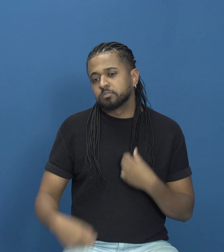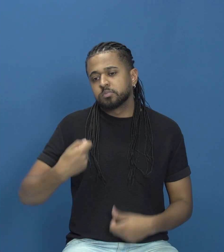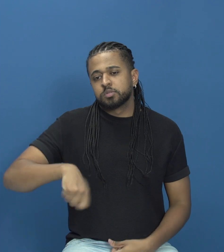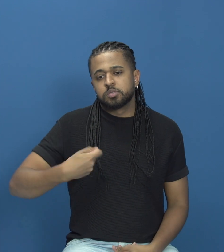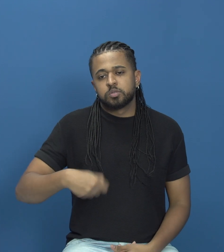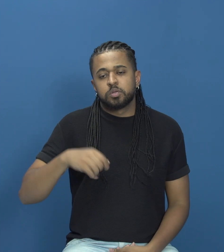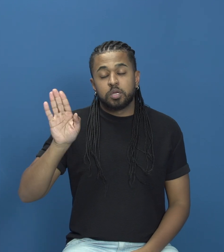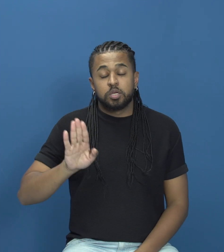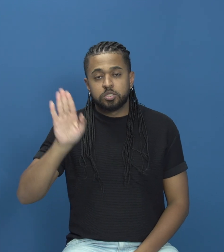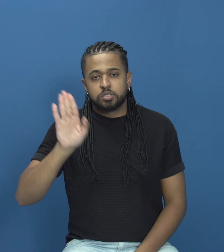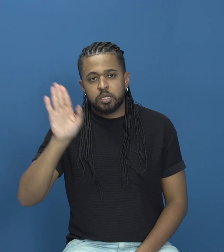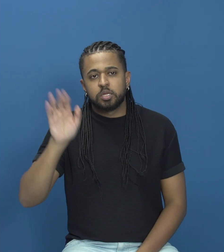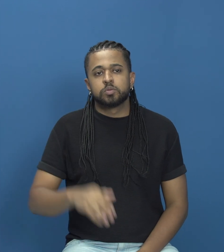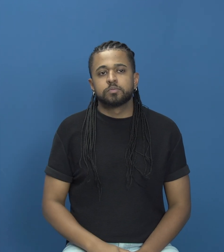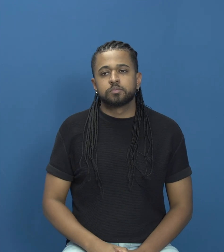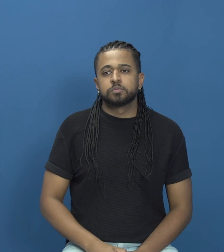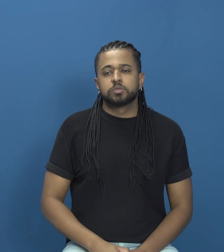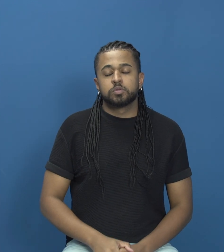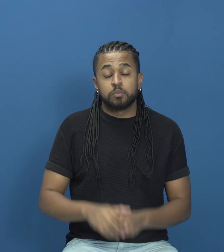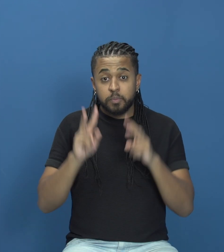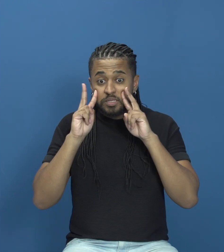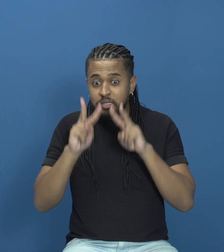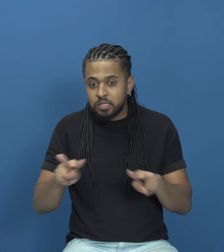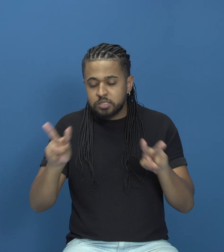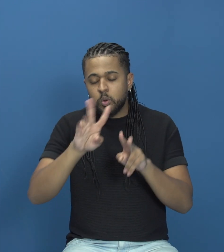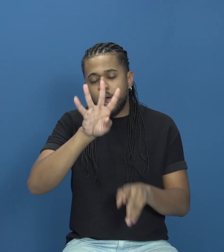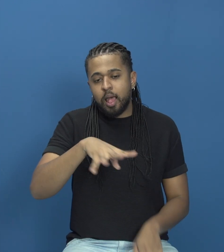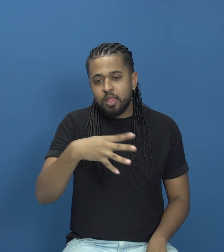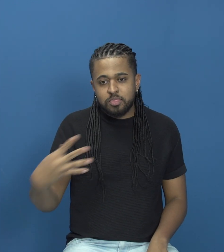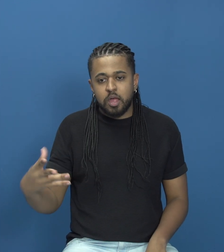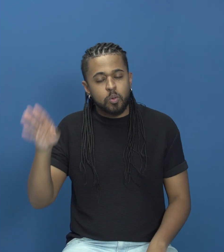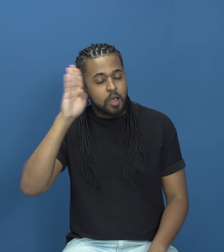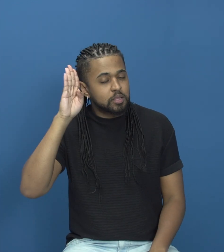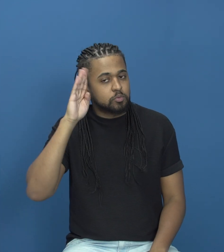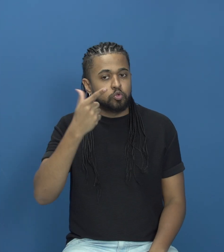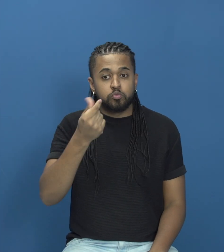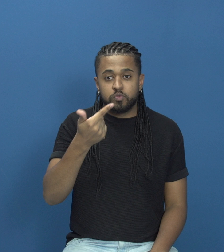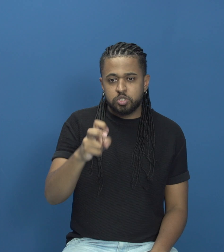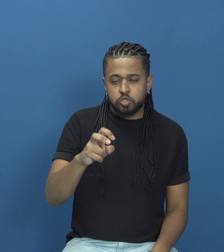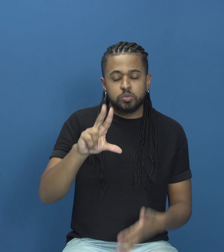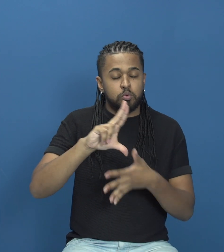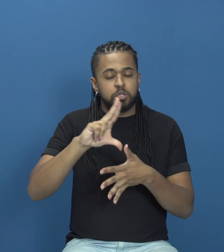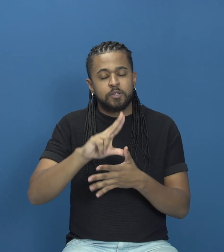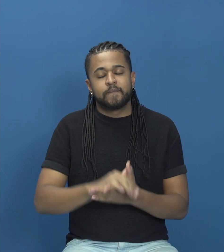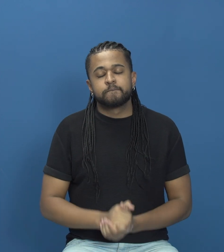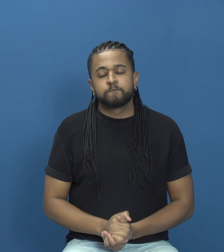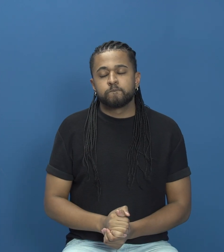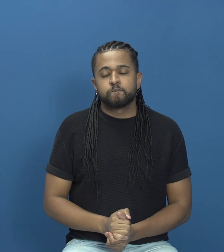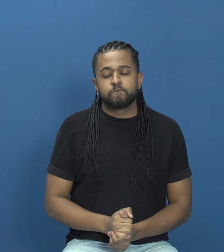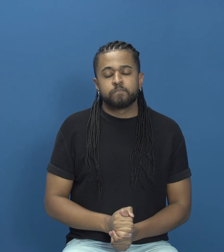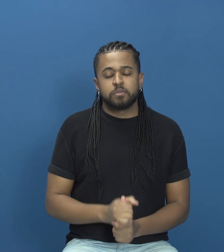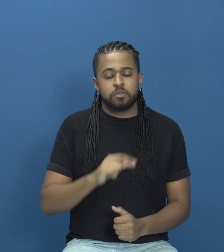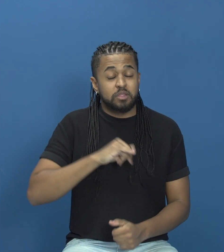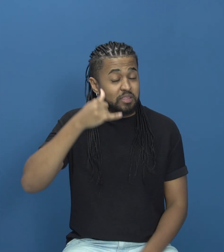os candidatos, as candidatas, se atentarem ao calendário acadêmico 2025 da UNILA, a